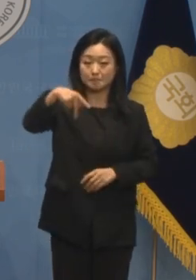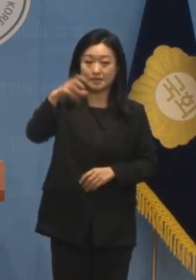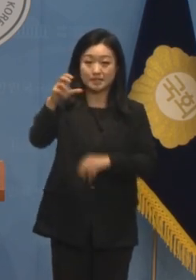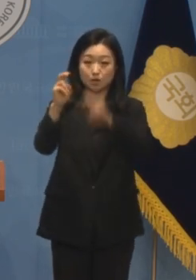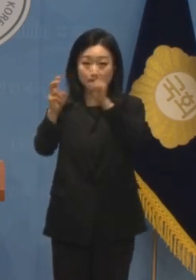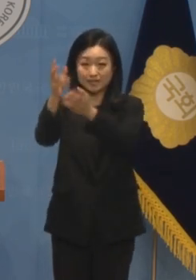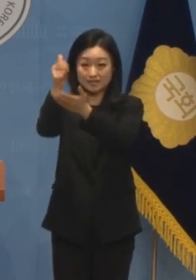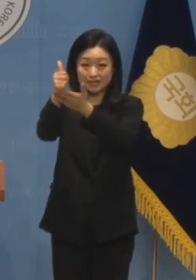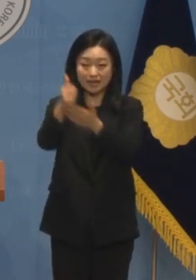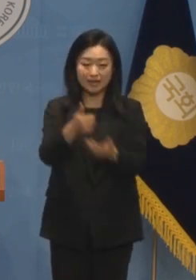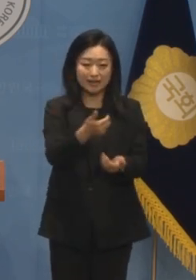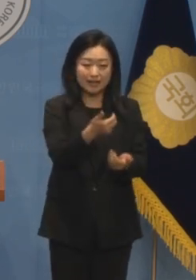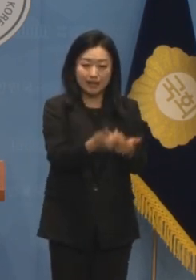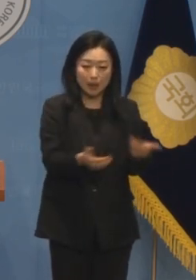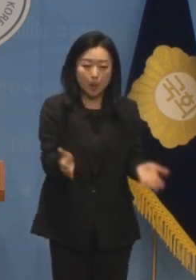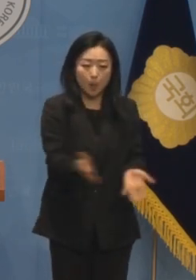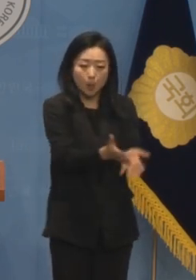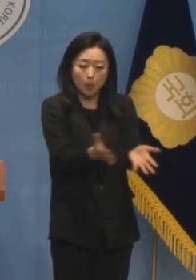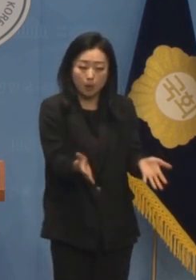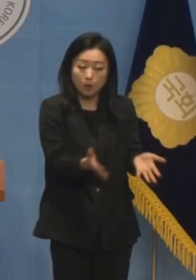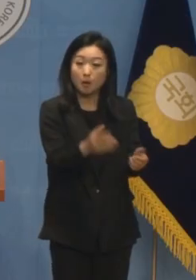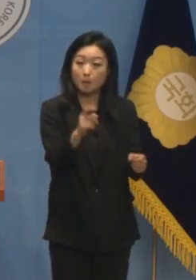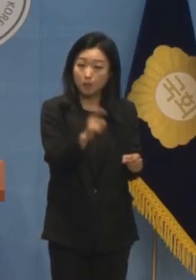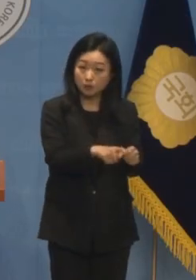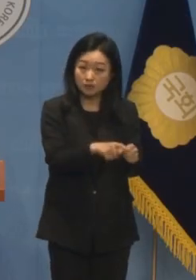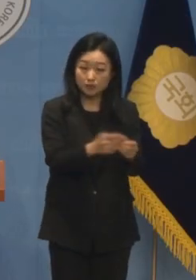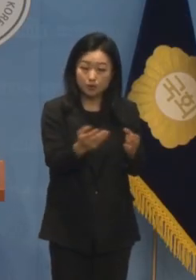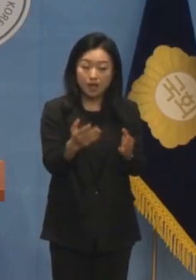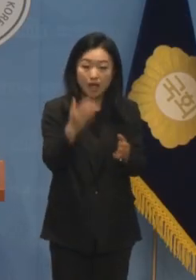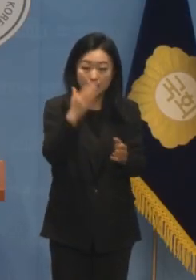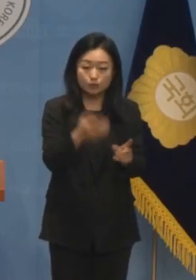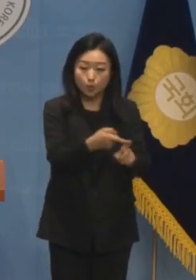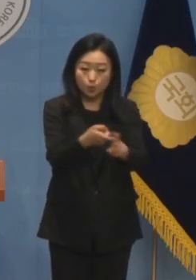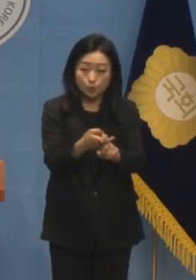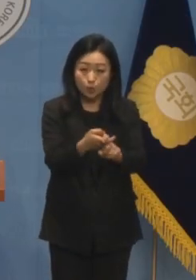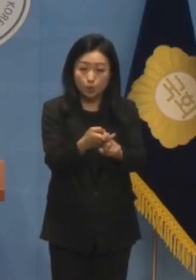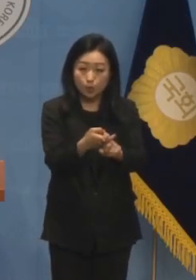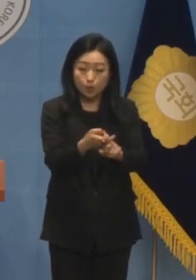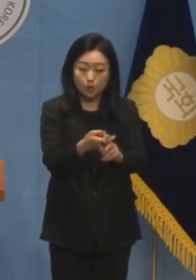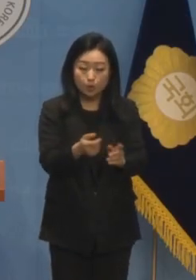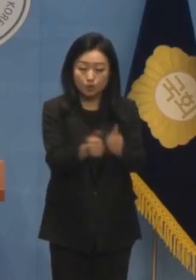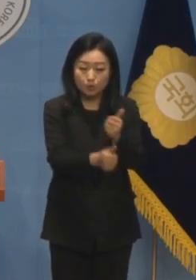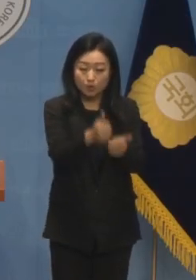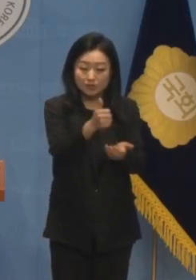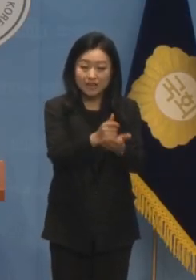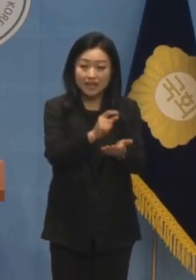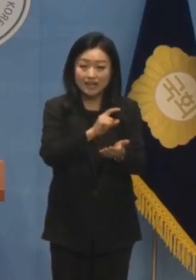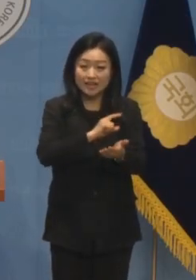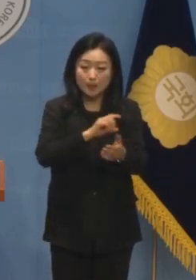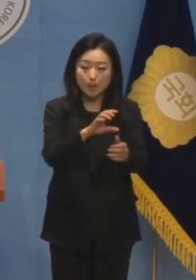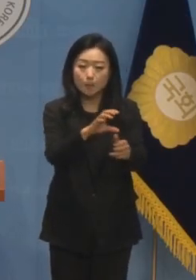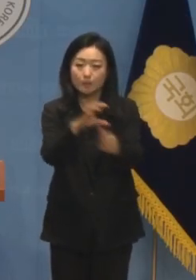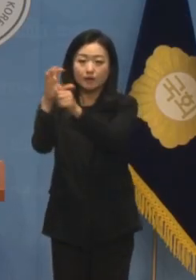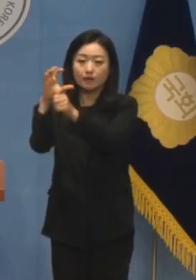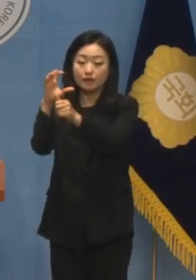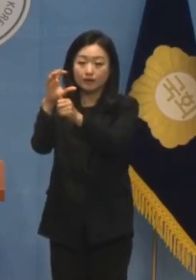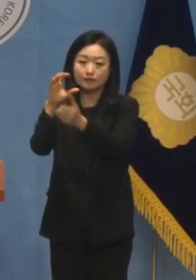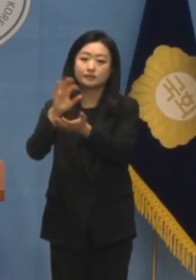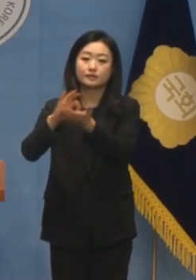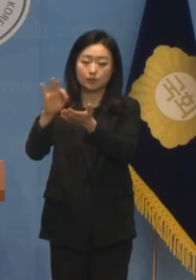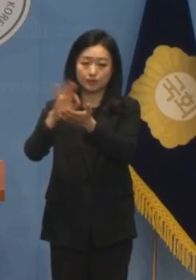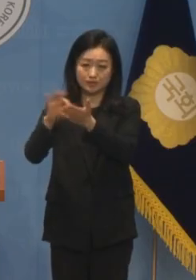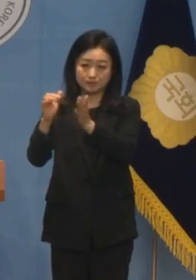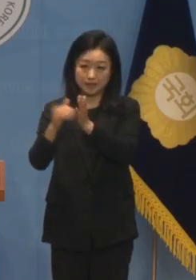노노 갈등 유도를 위해 위원장의 명의를 동의 없이 사용하면서까지 한국노총을 이용한 사실이